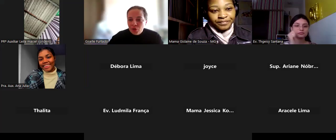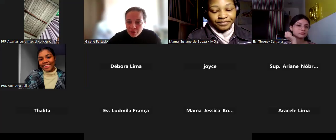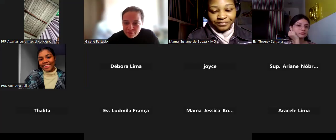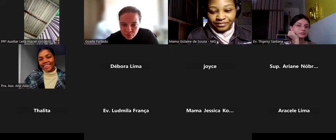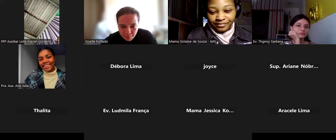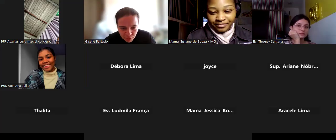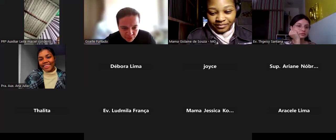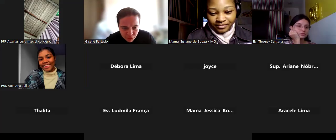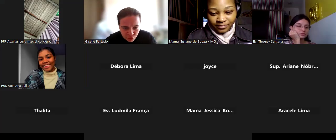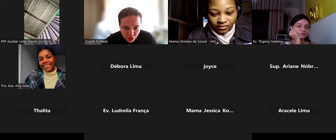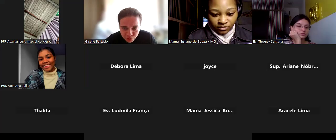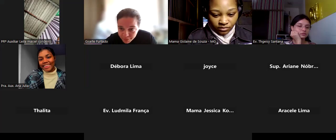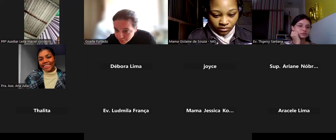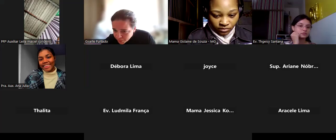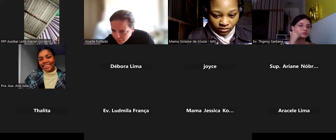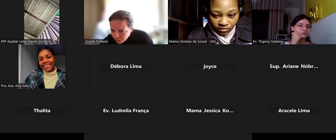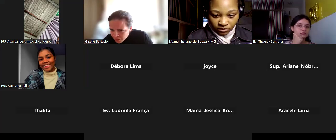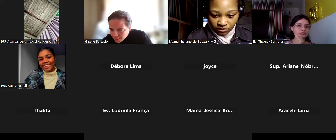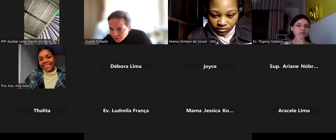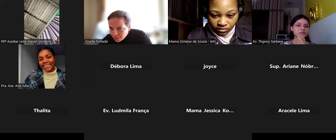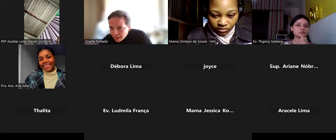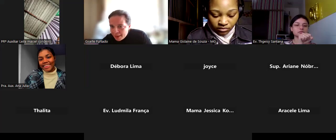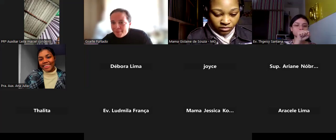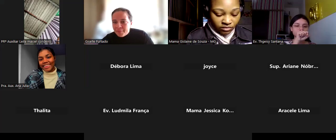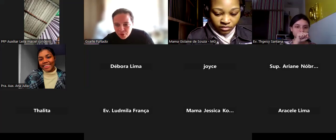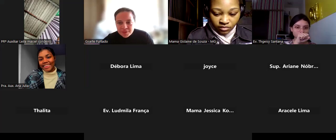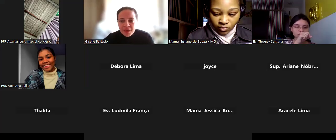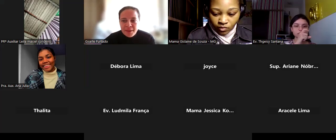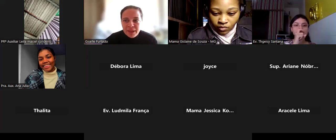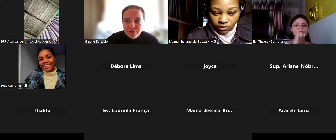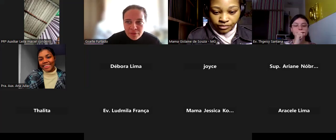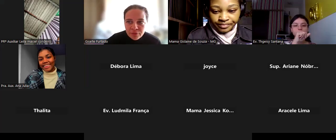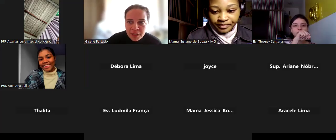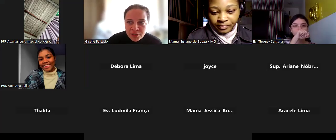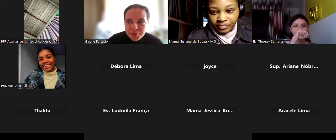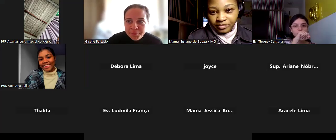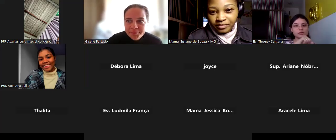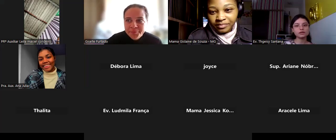Alguém fez uma pergunta aqui no chat, peraí. Amém. Pode sair, amado, fique à vontade.